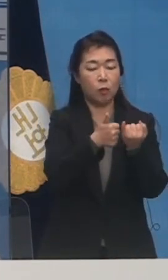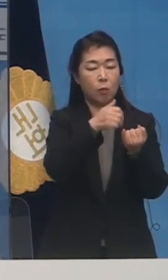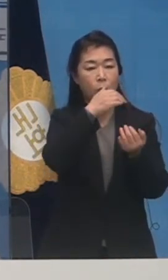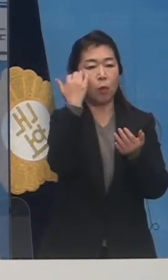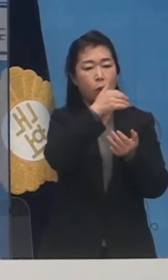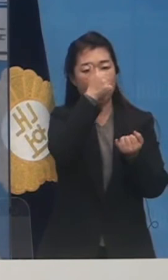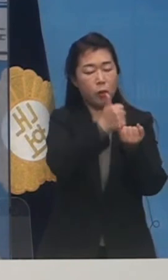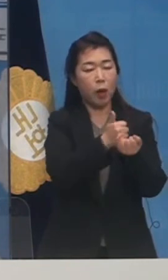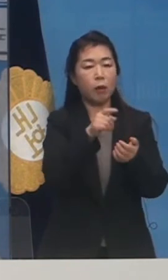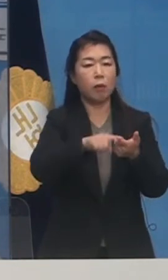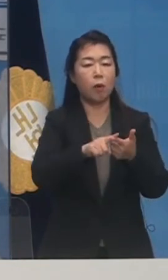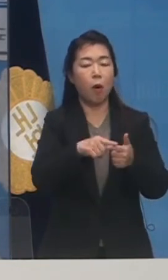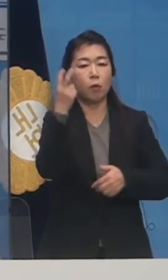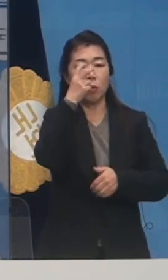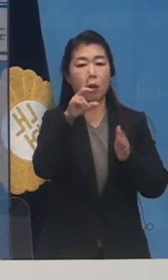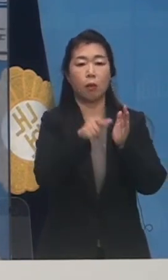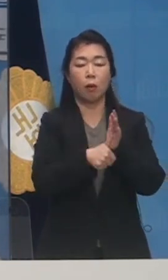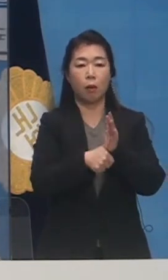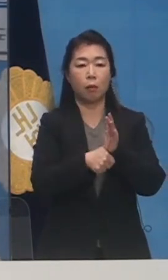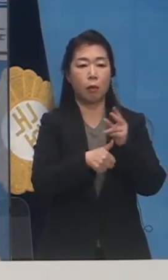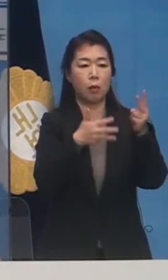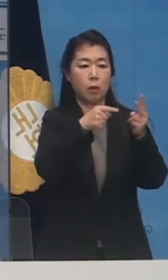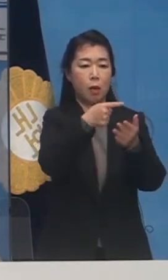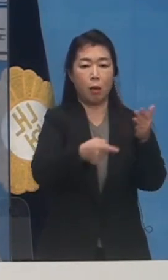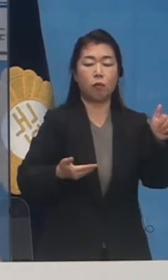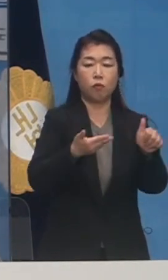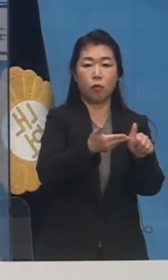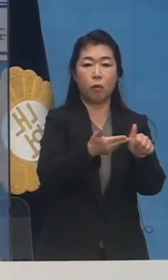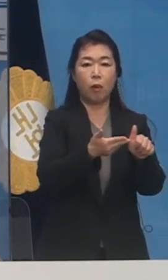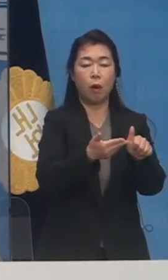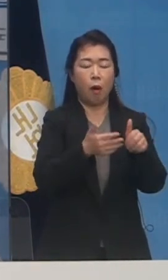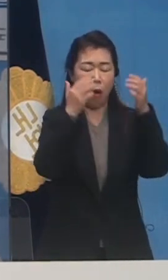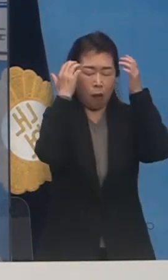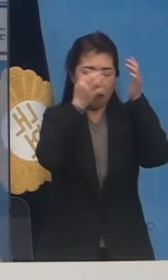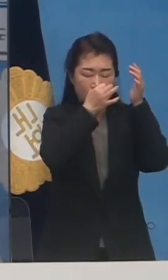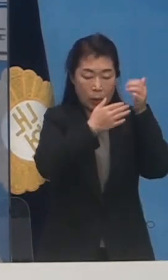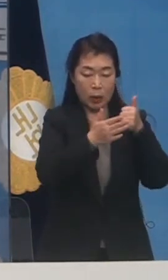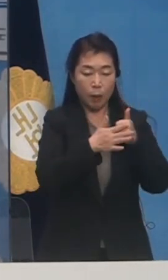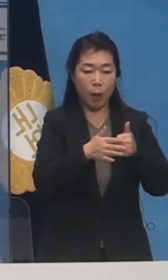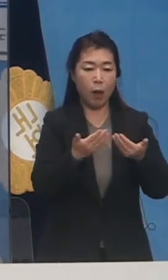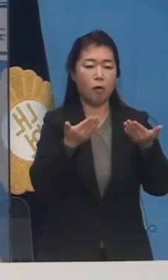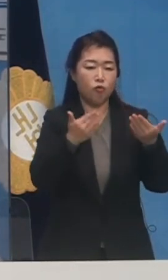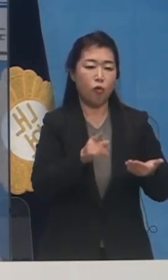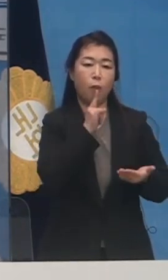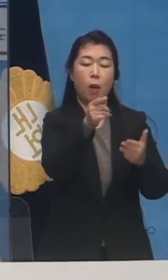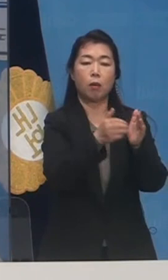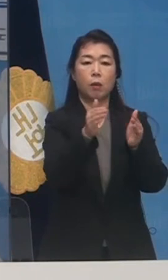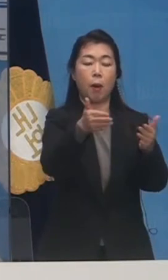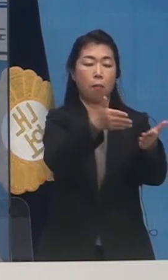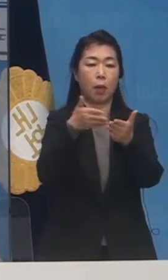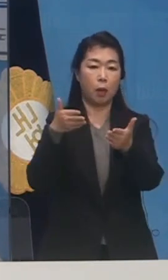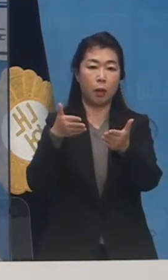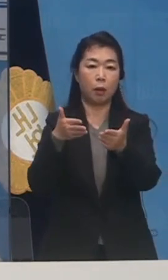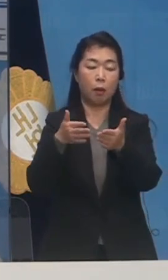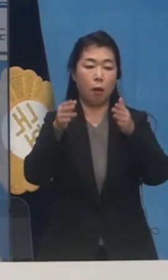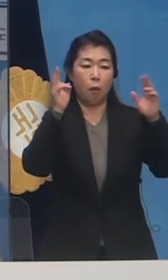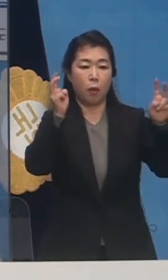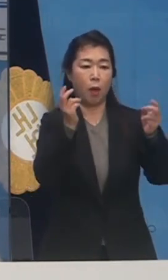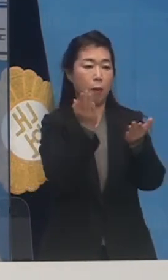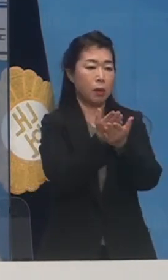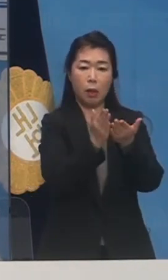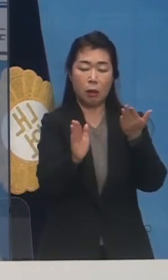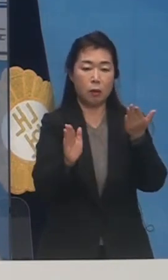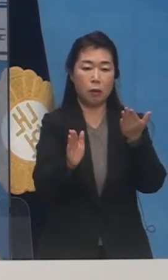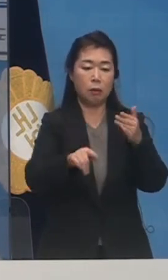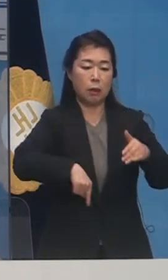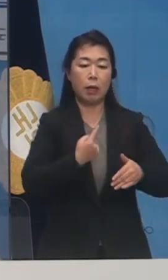가해를 당하고 이에 고충을 호소하며 유급휴가를 신청했으나 거부당했습니다. 회사의 부적절한